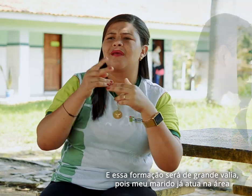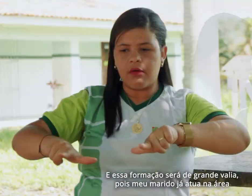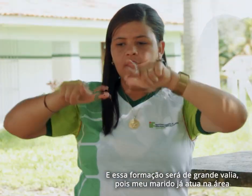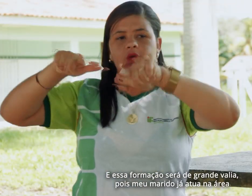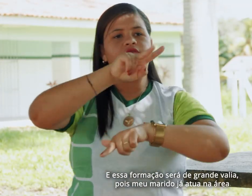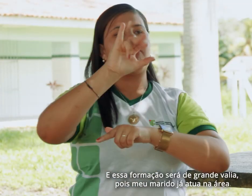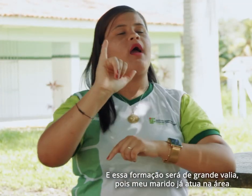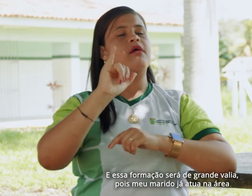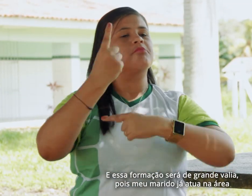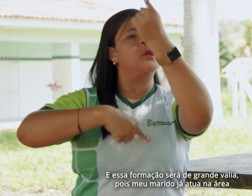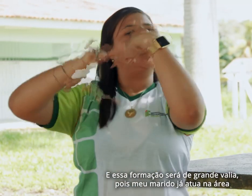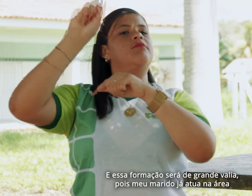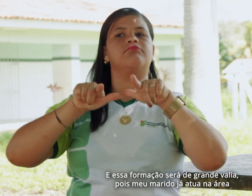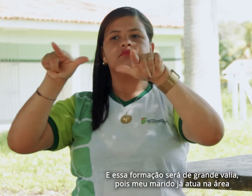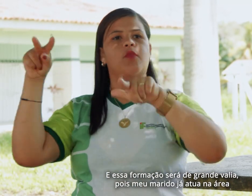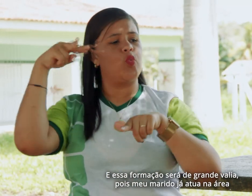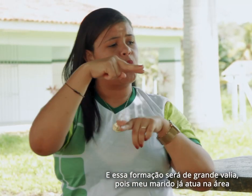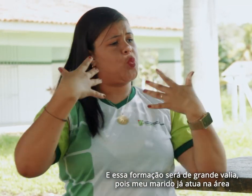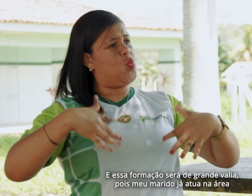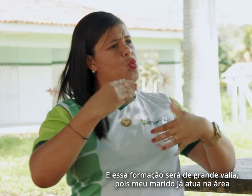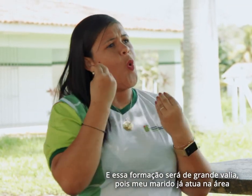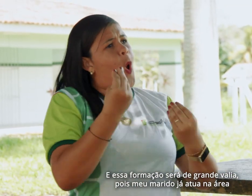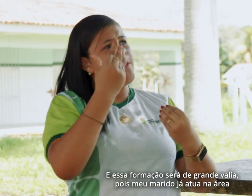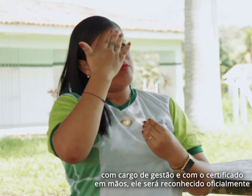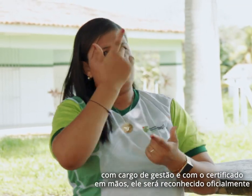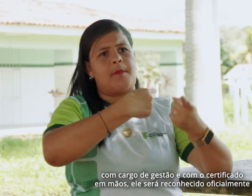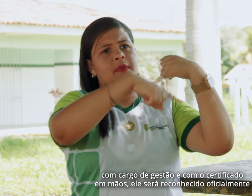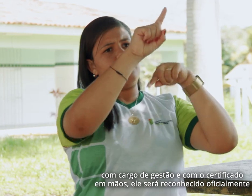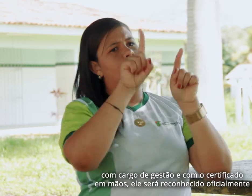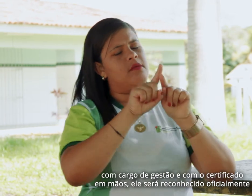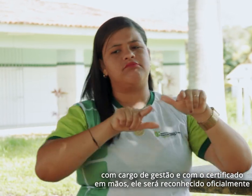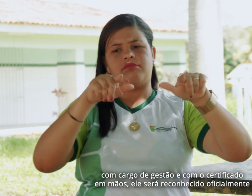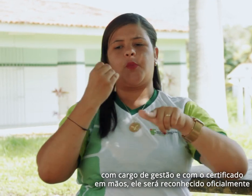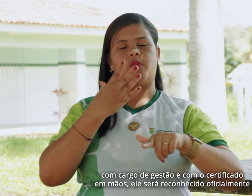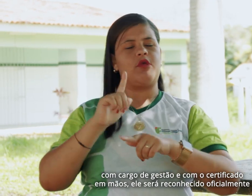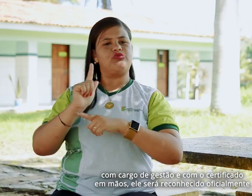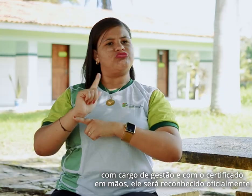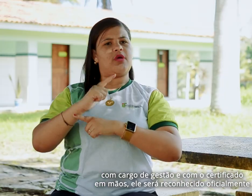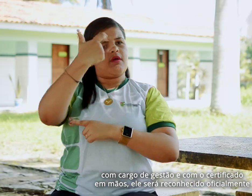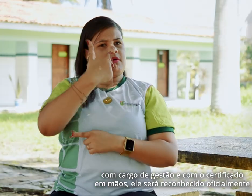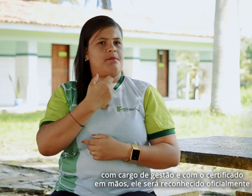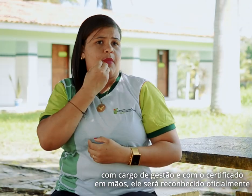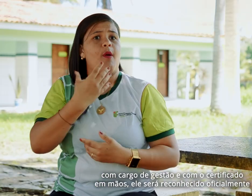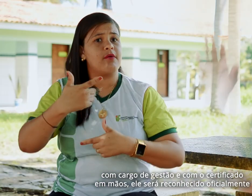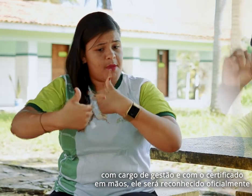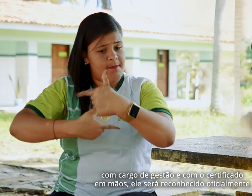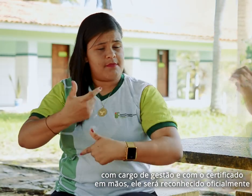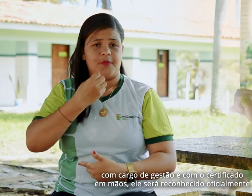formação será de grande valia, pois meu marido já atua na área com o cargo de gestão. E com o certificado em mãos, ele será reconhecido